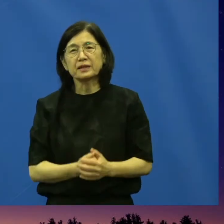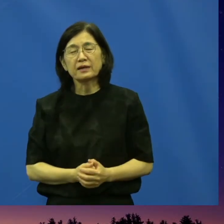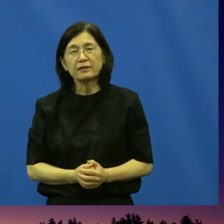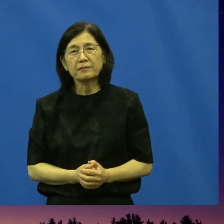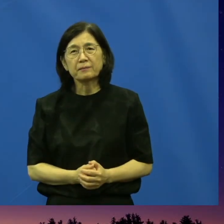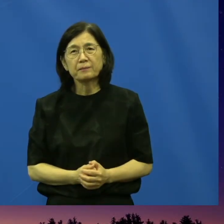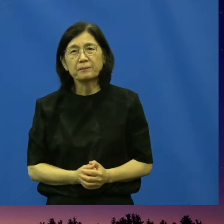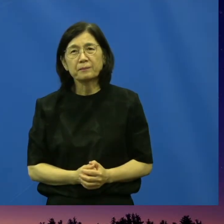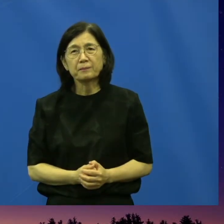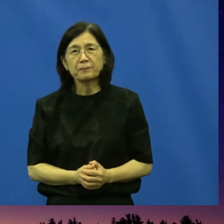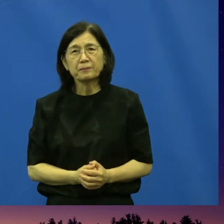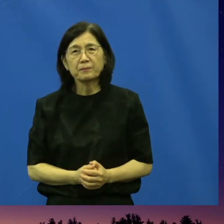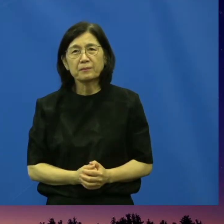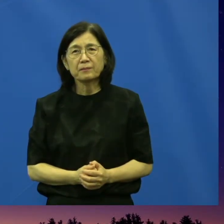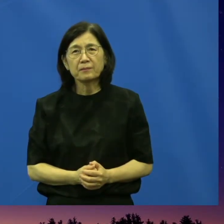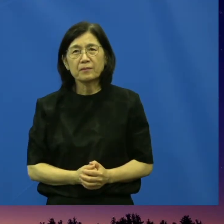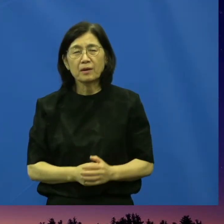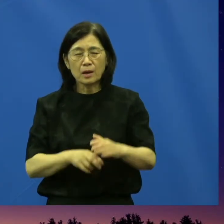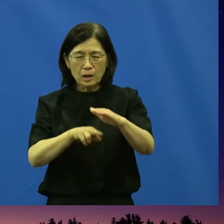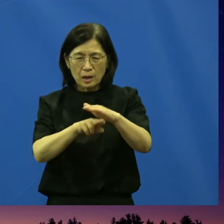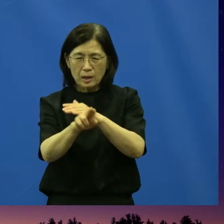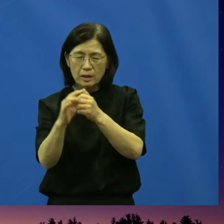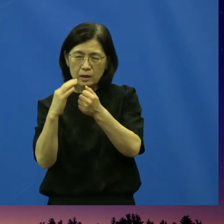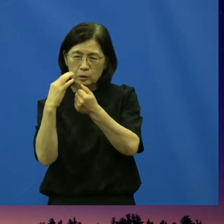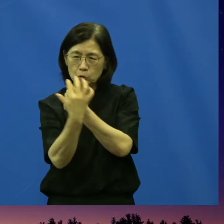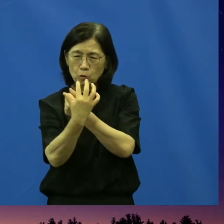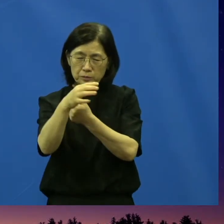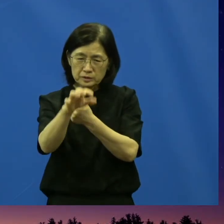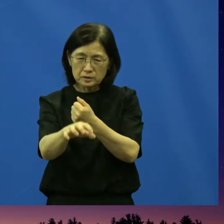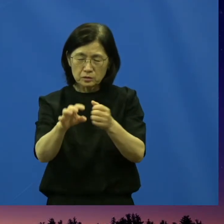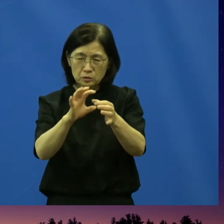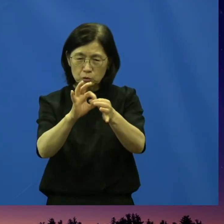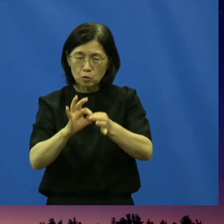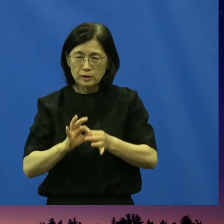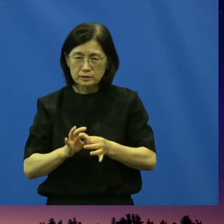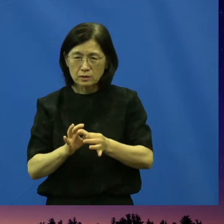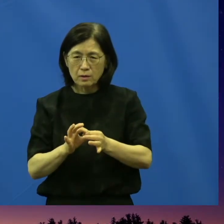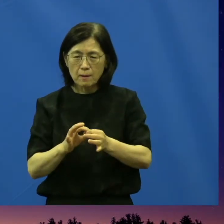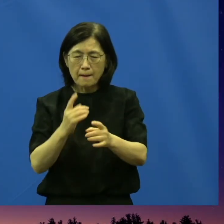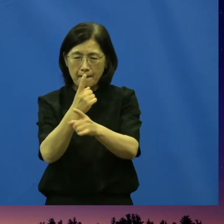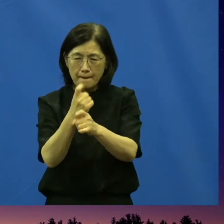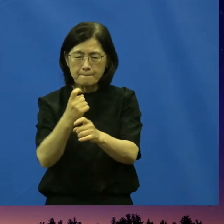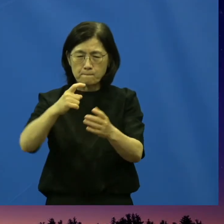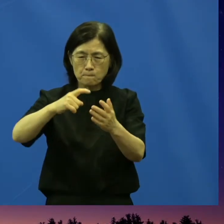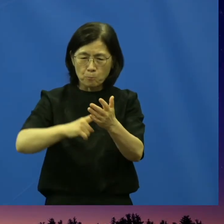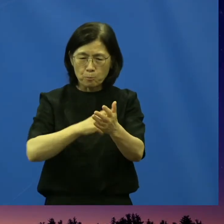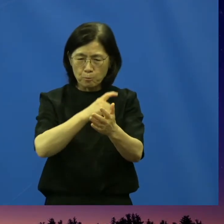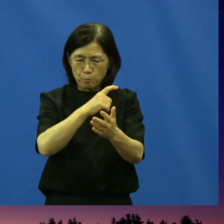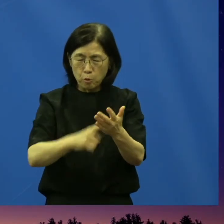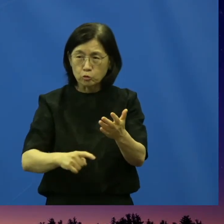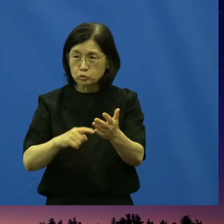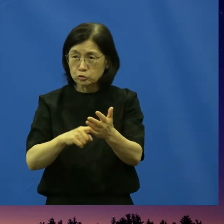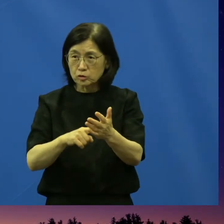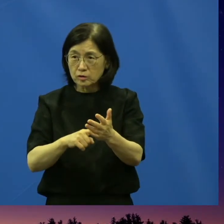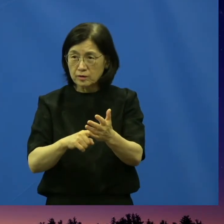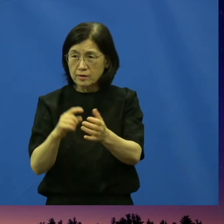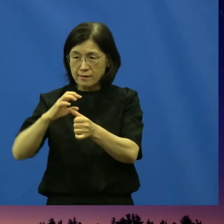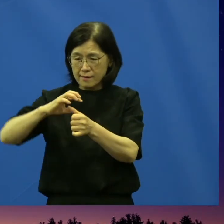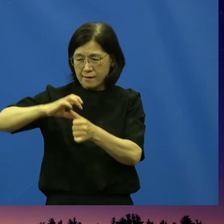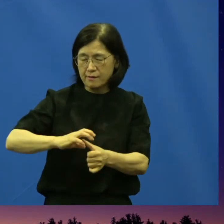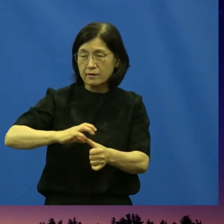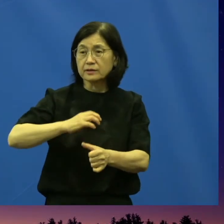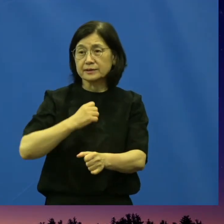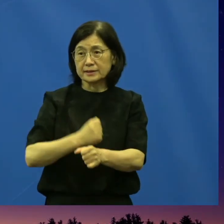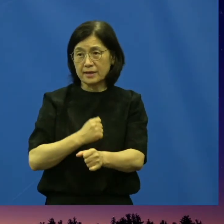특별히 이 도피성이라는 제도를 통해서 이제 복수의 심리를 억제하는 것, 그리고 인간의 연약성을 염두에